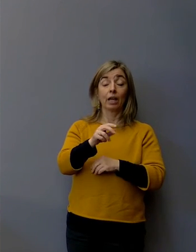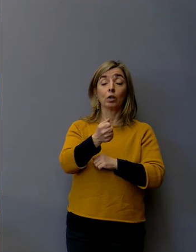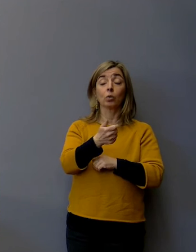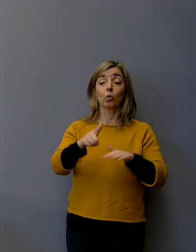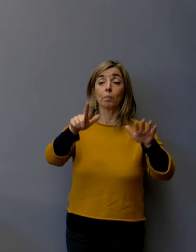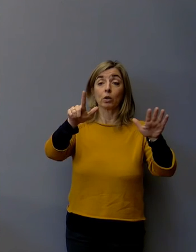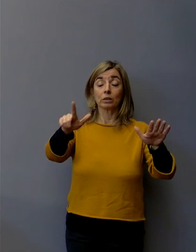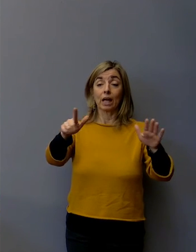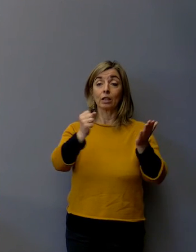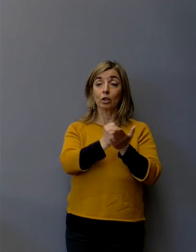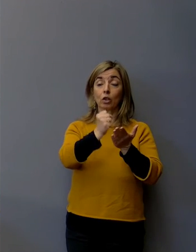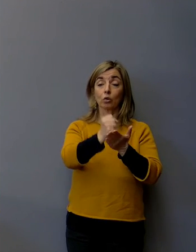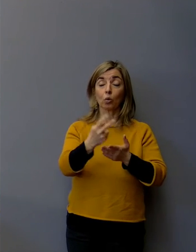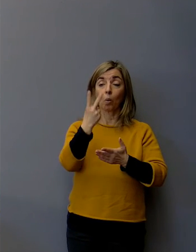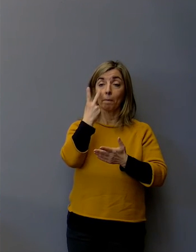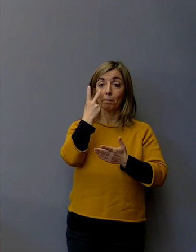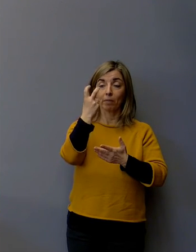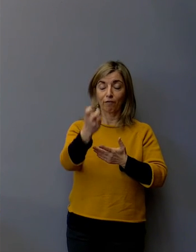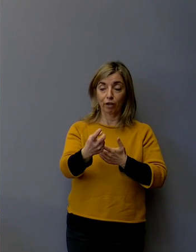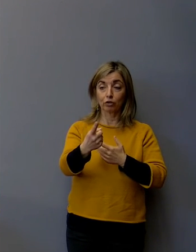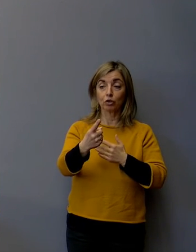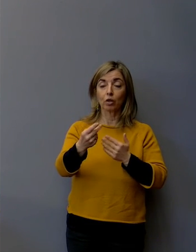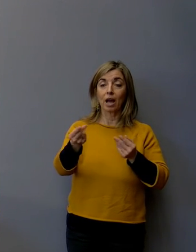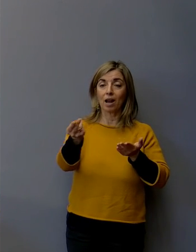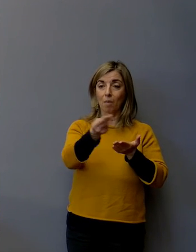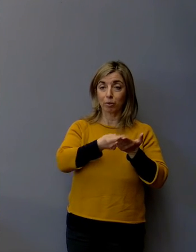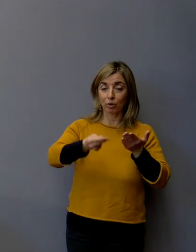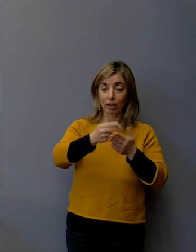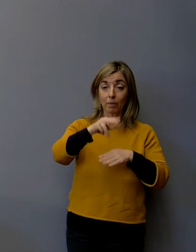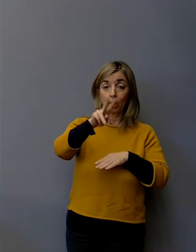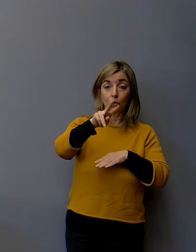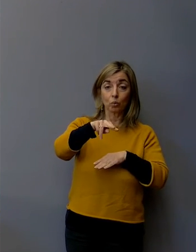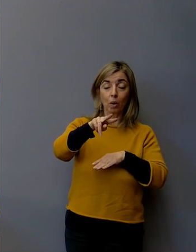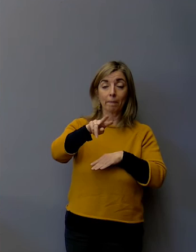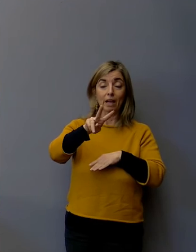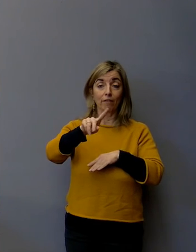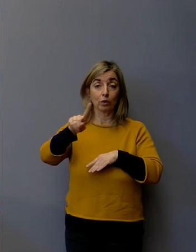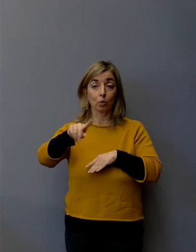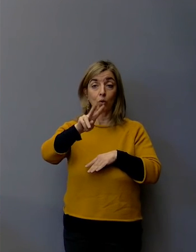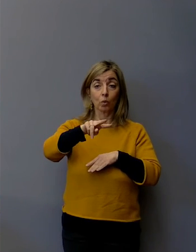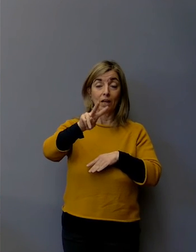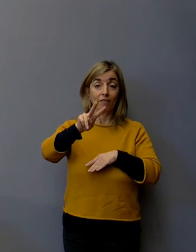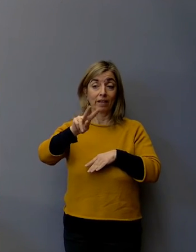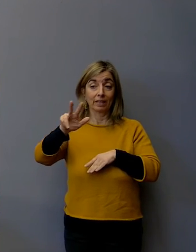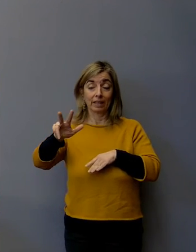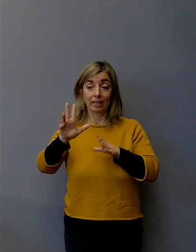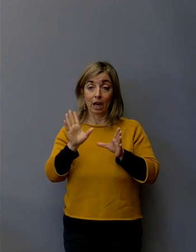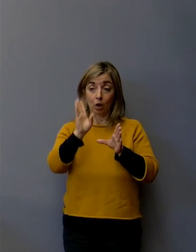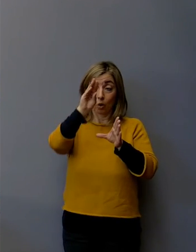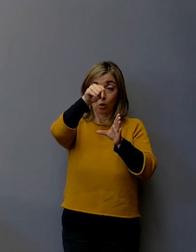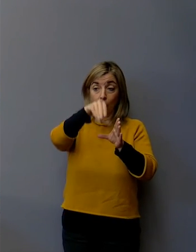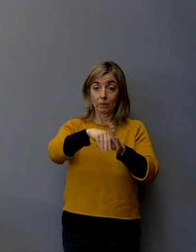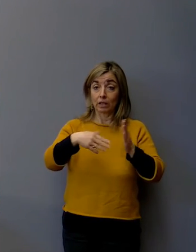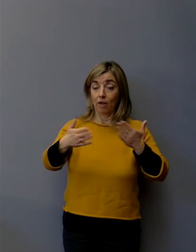previsionali programmatici 2021 2023 comprensiva dell'immediata eseguibilità